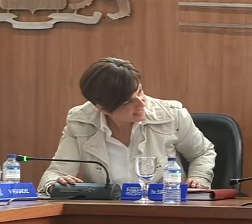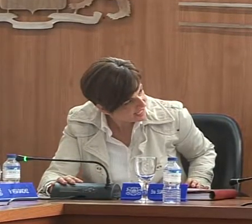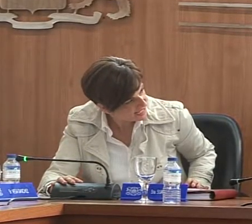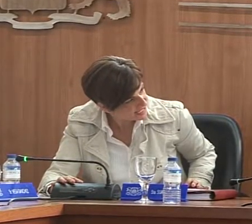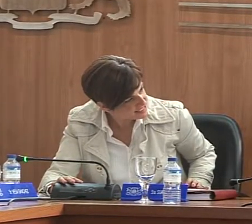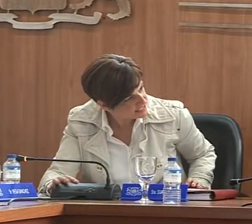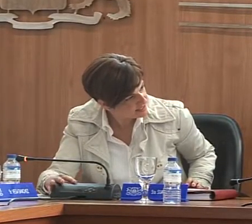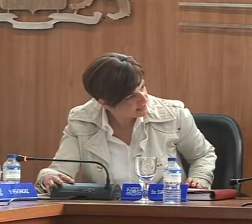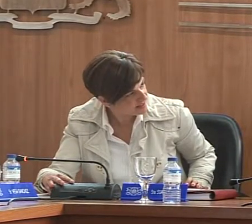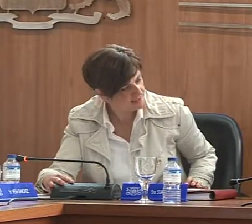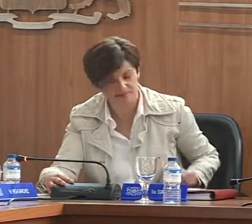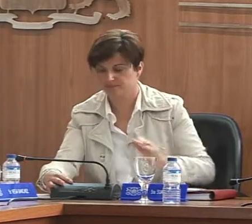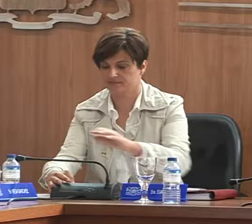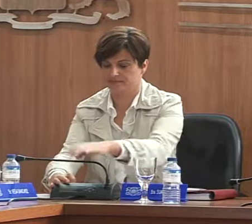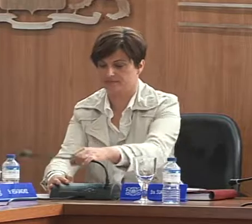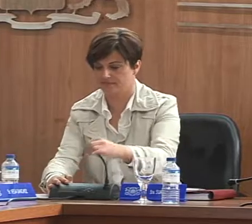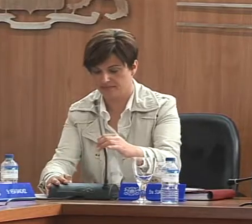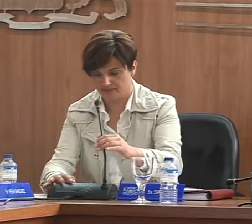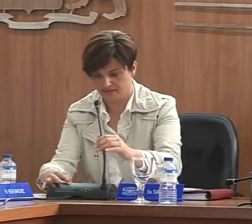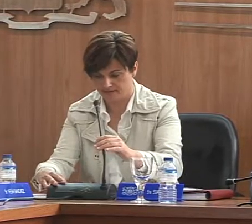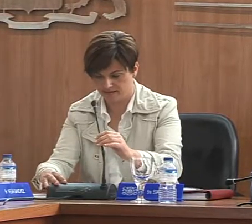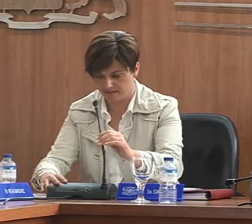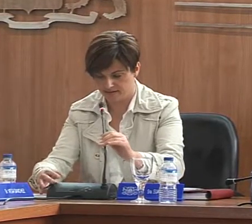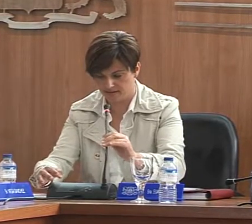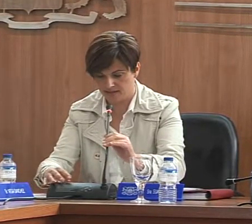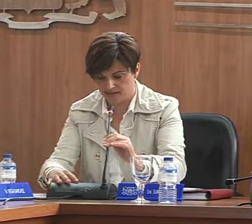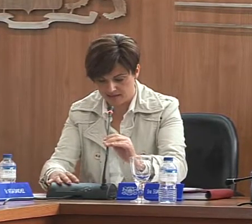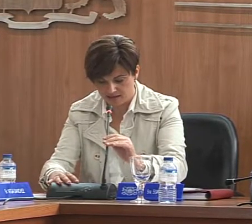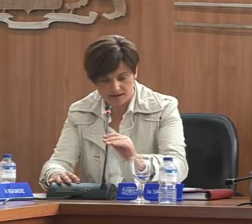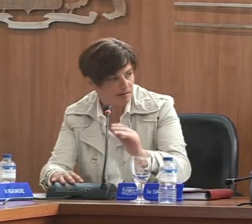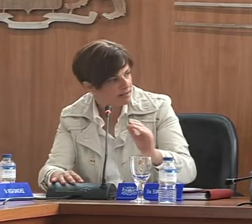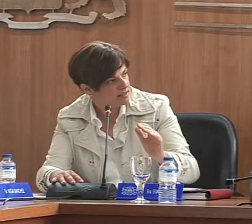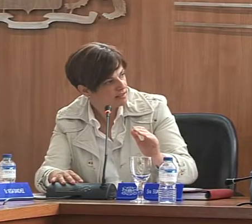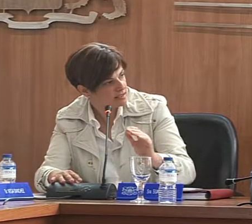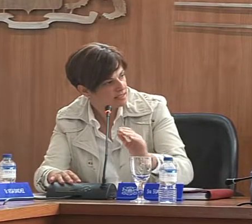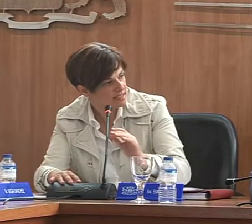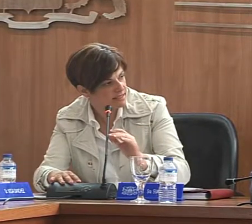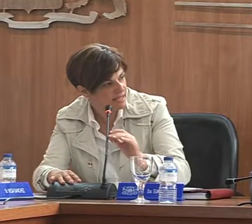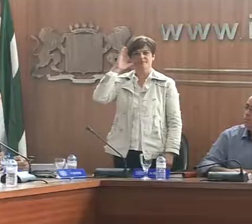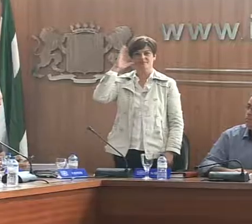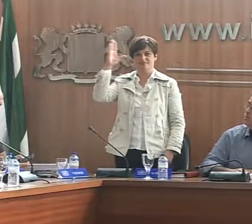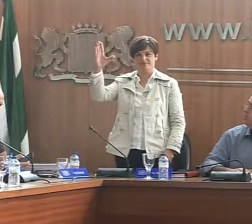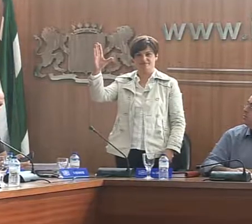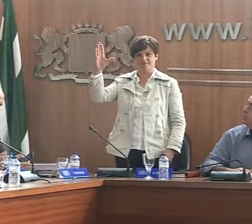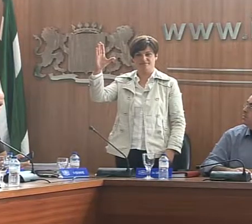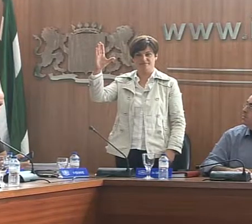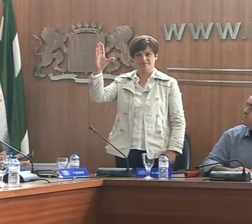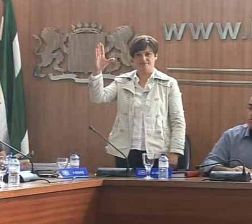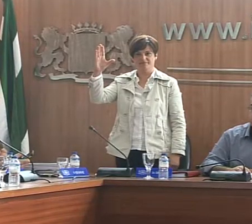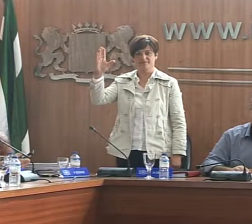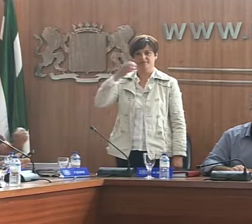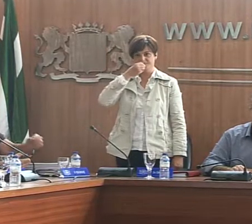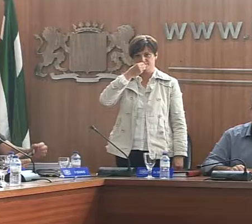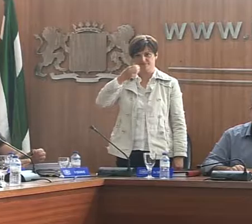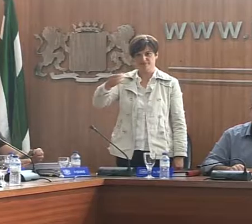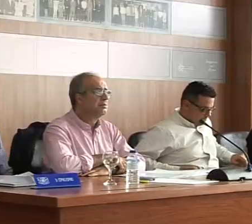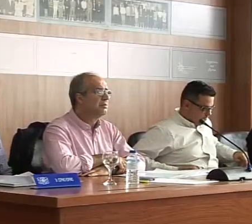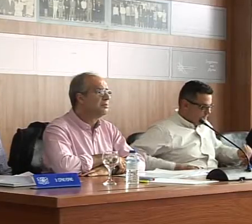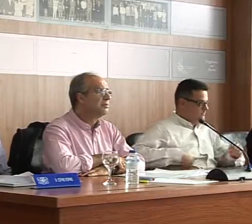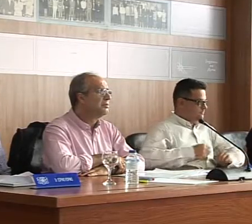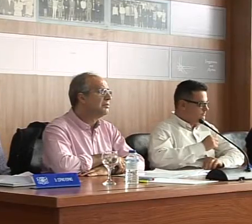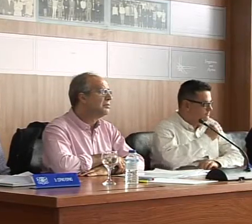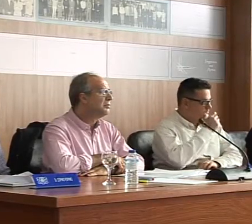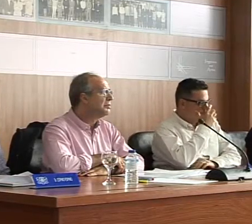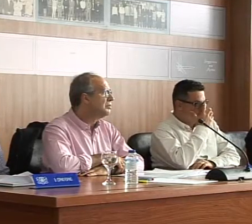y plan de accesibilidad elena suárez pérez fue la encargada de dar lectura a la declaración para desde el ayuntamiento de ingenio